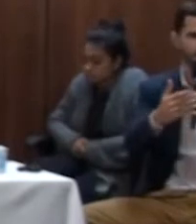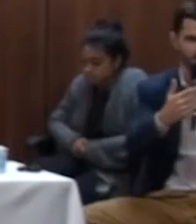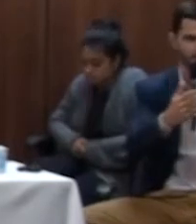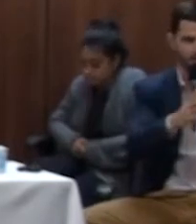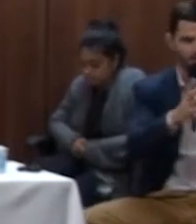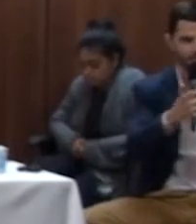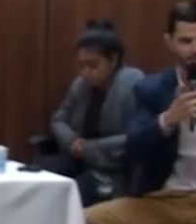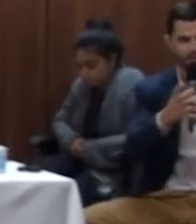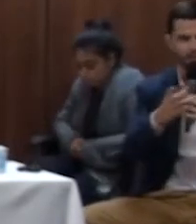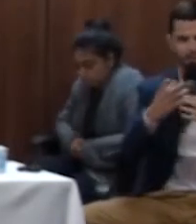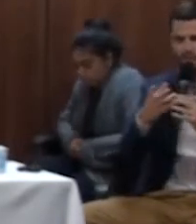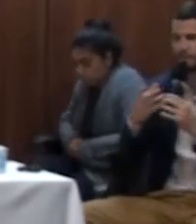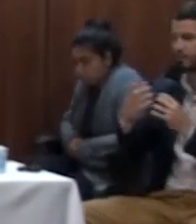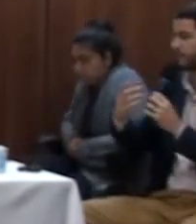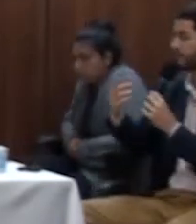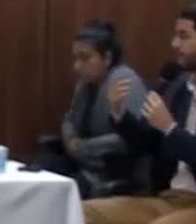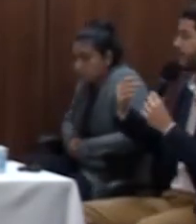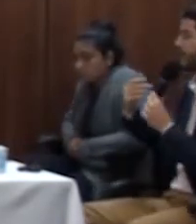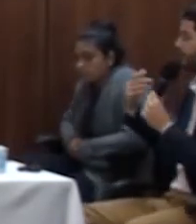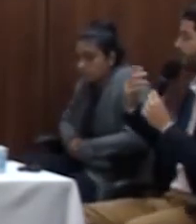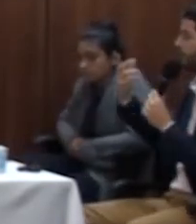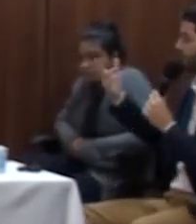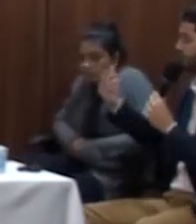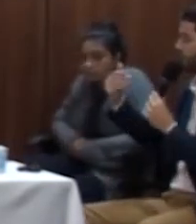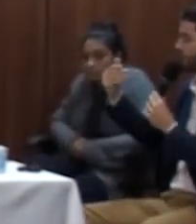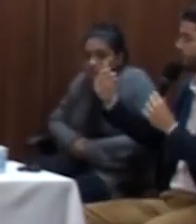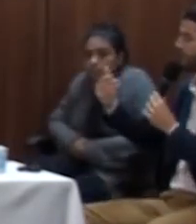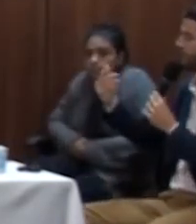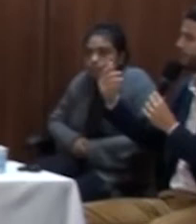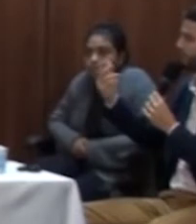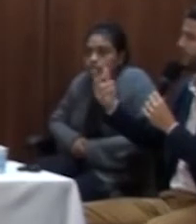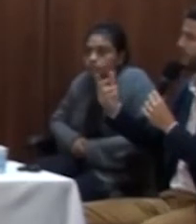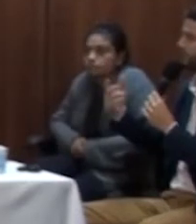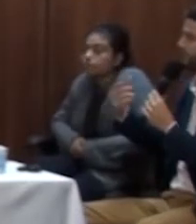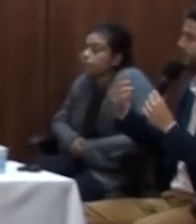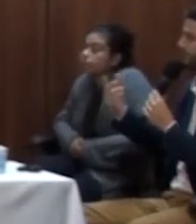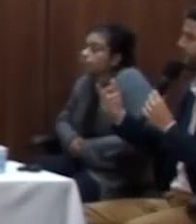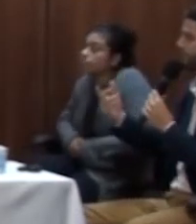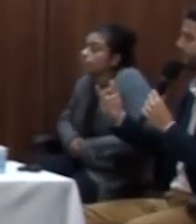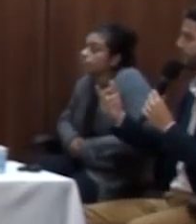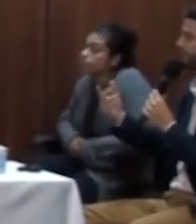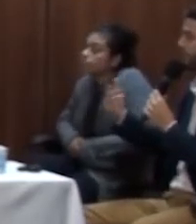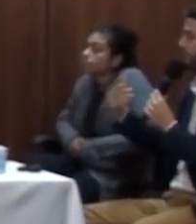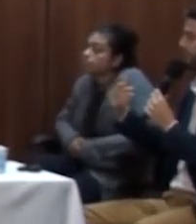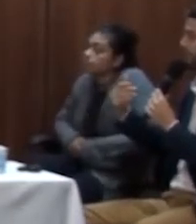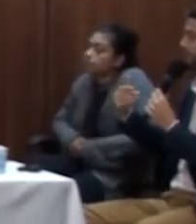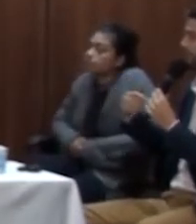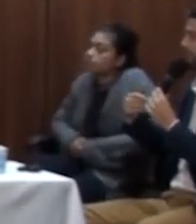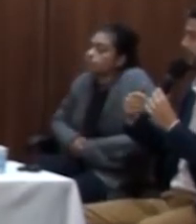me referir ao número de cirurgias feitas pelo HC. A gente também teve a informação